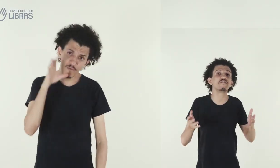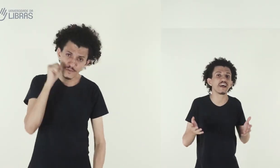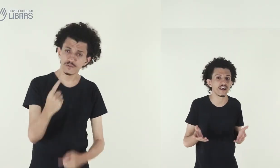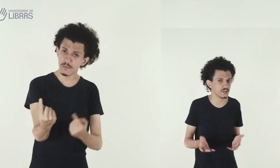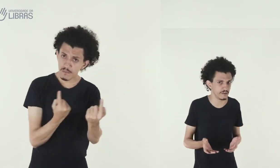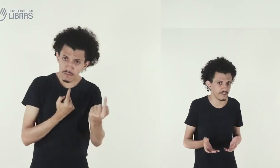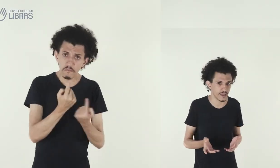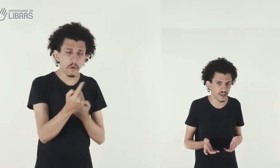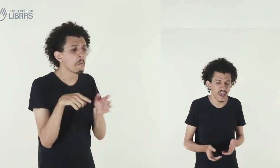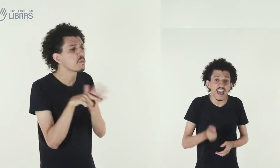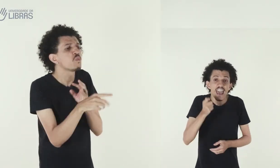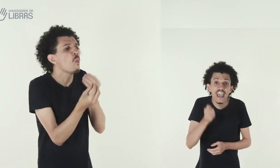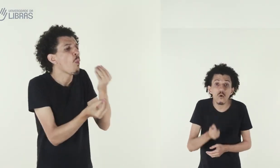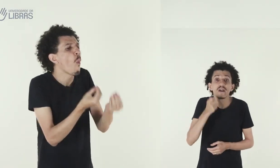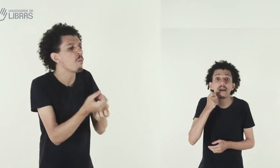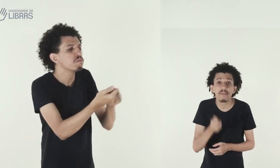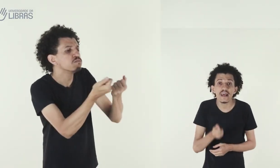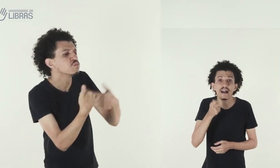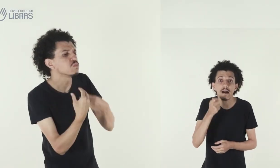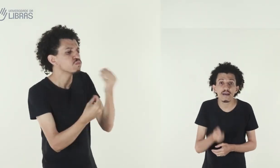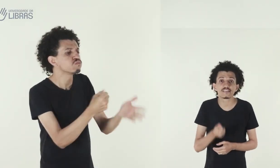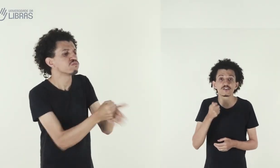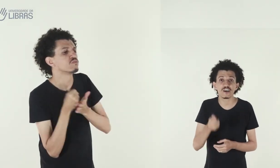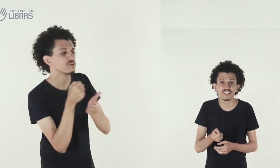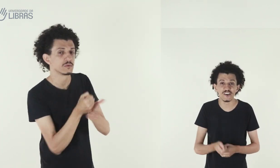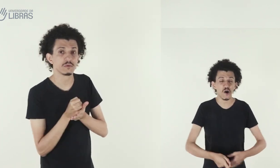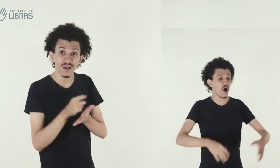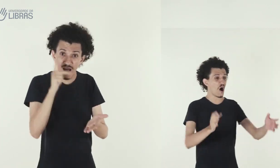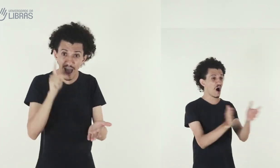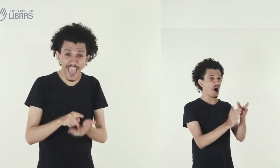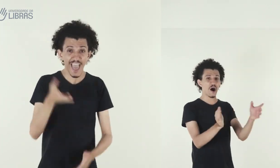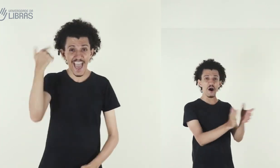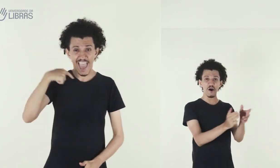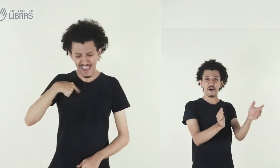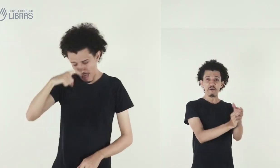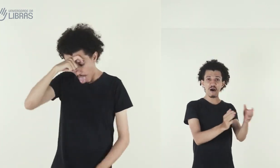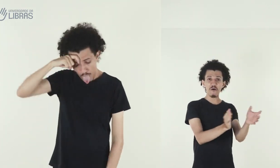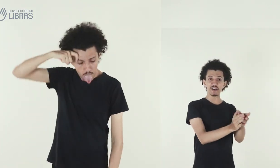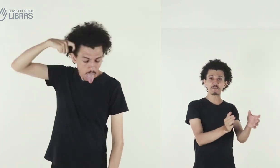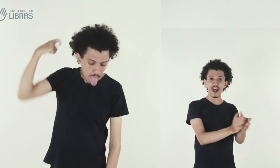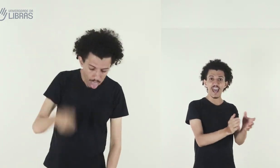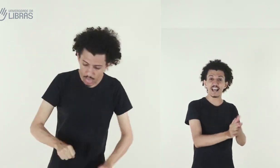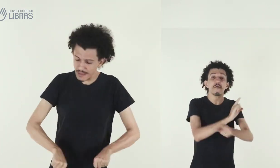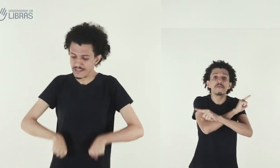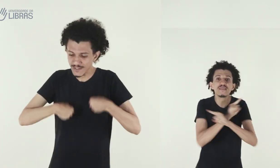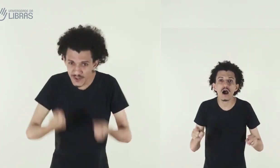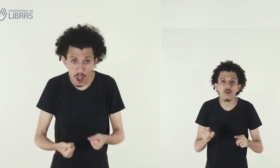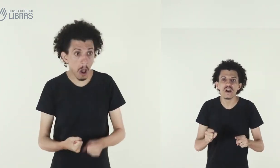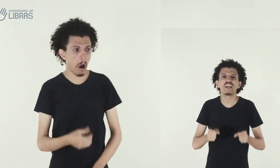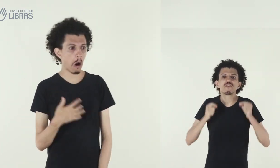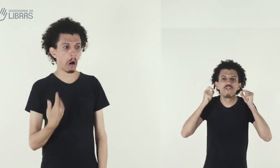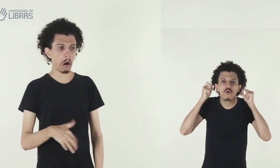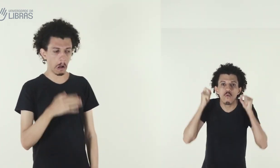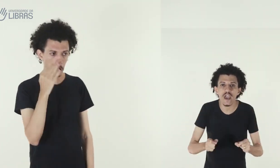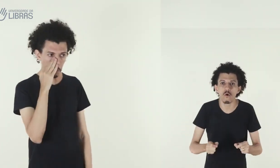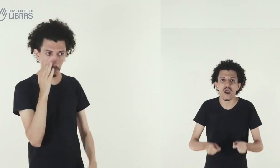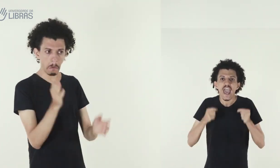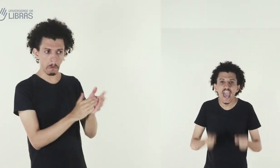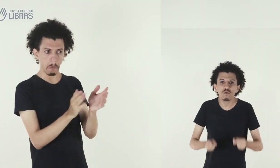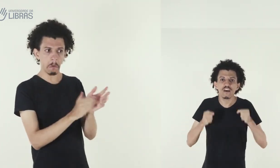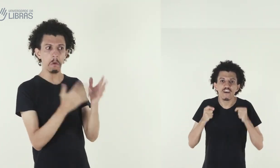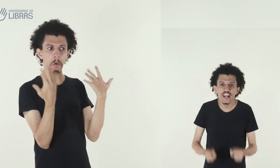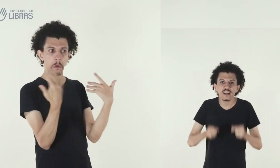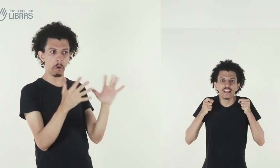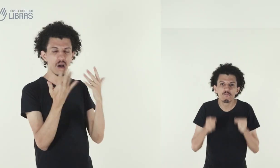uma forma diferente de ver. Eu quebrei a cabeça sozinho. Oh, palmas para ele. Não, isso foi um